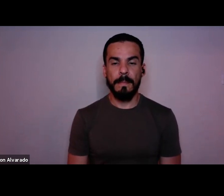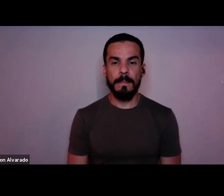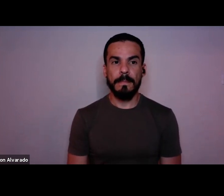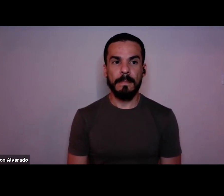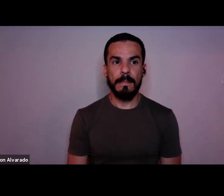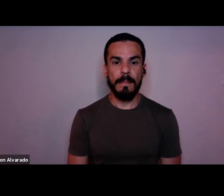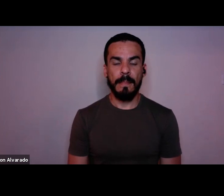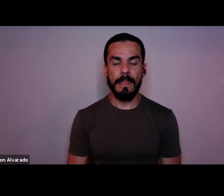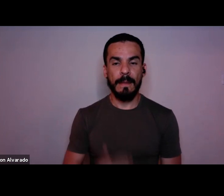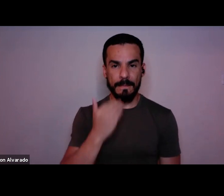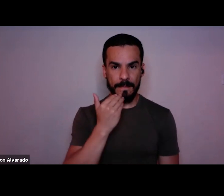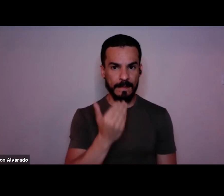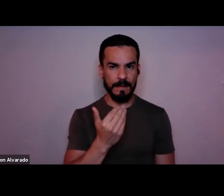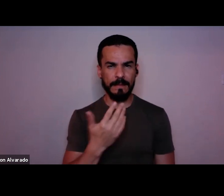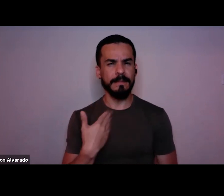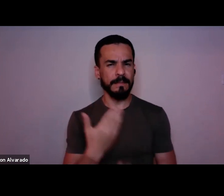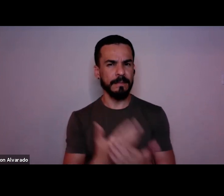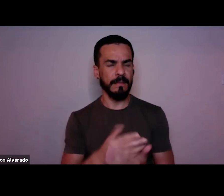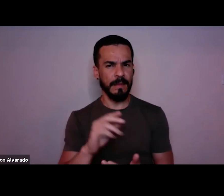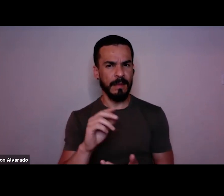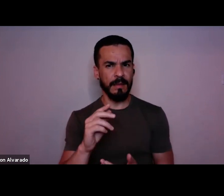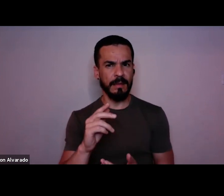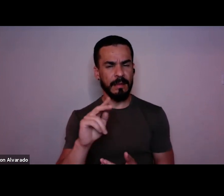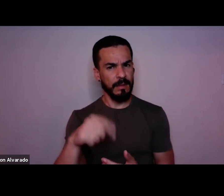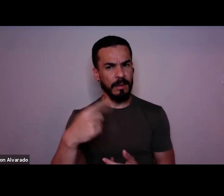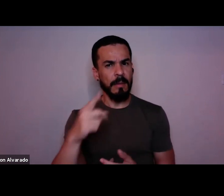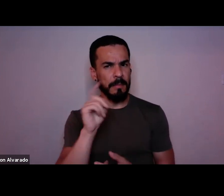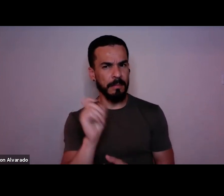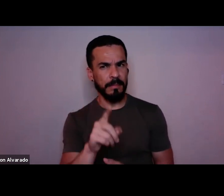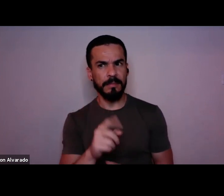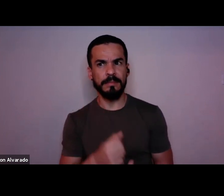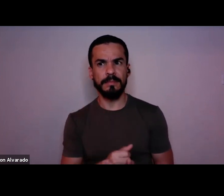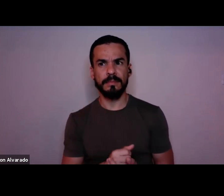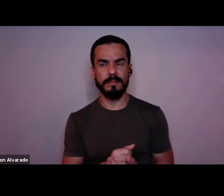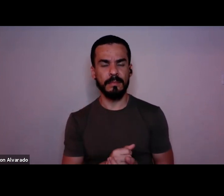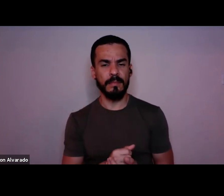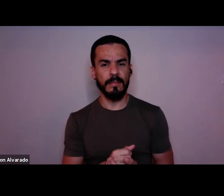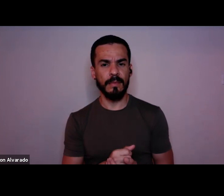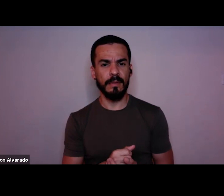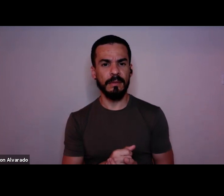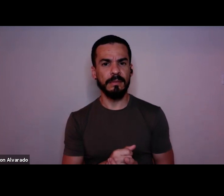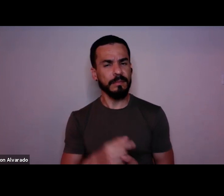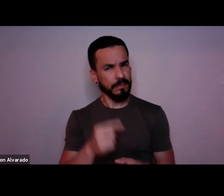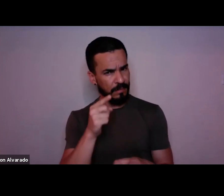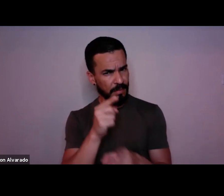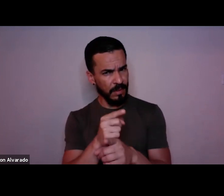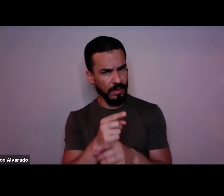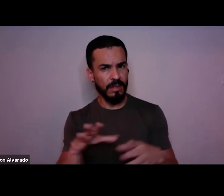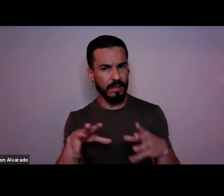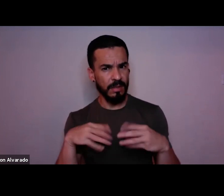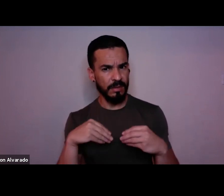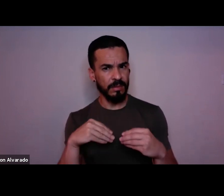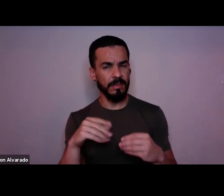gracias Quisiera plantearte la segunda la siguiente pregunta Perdón dice es correcto asumir que los primeros